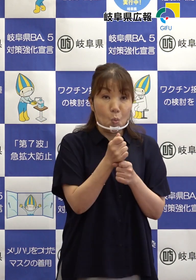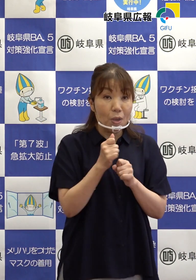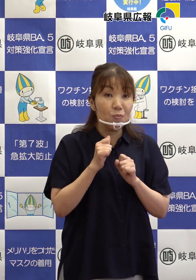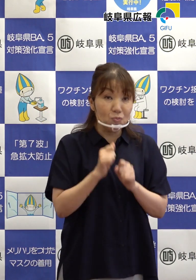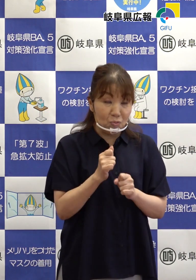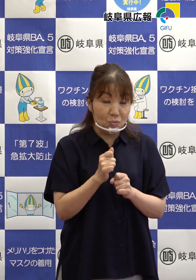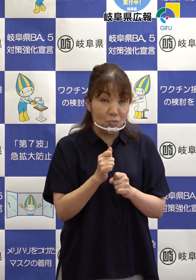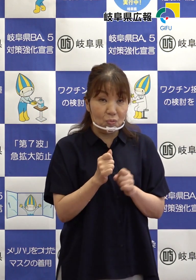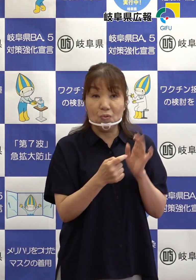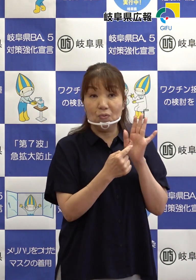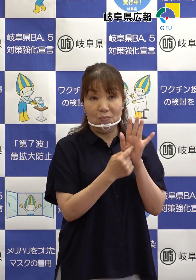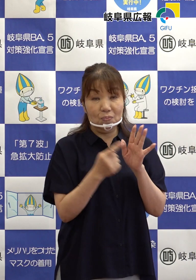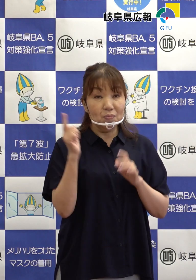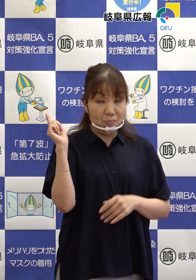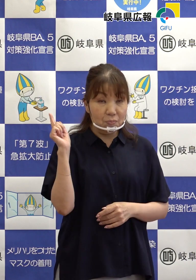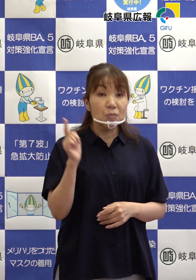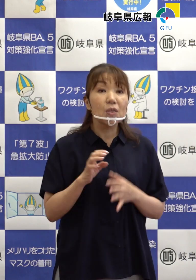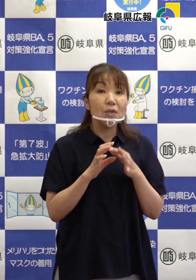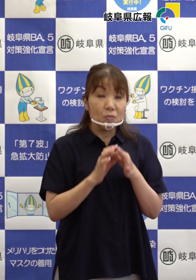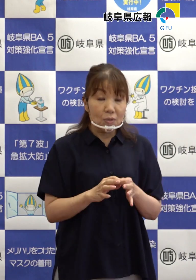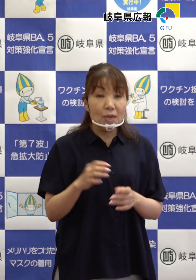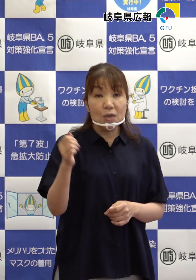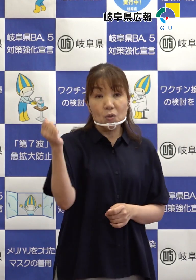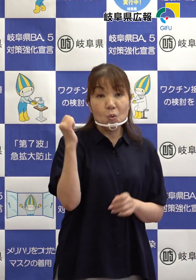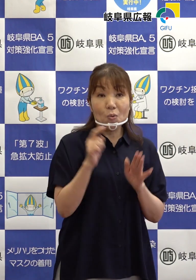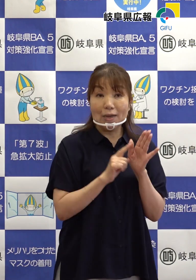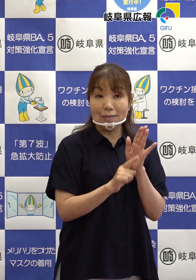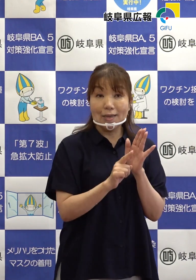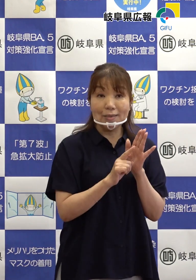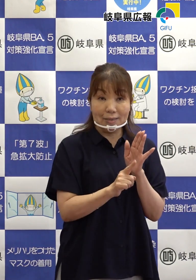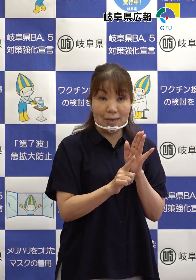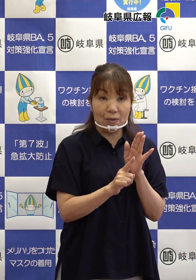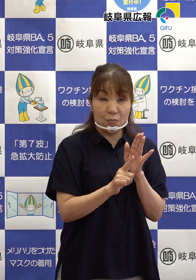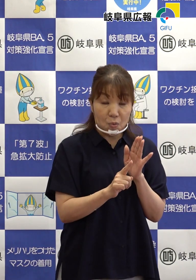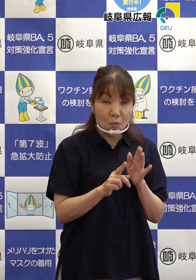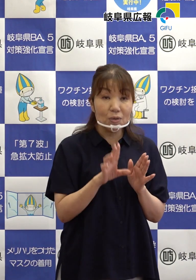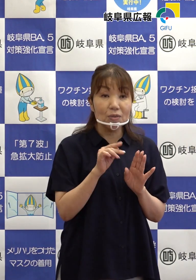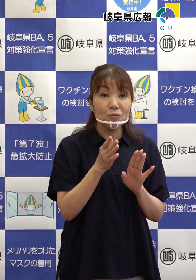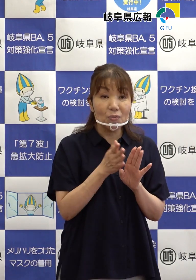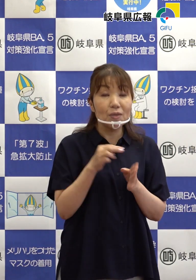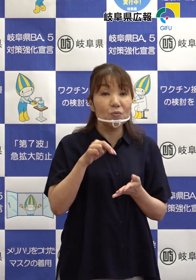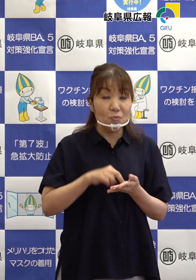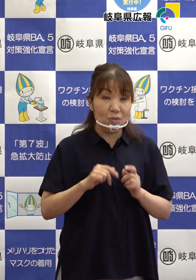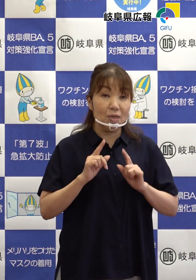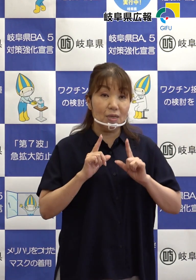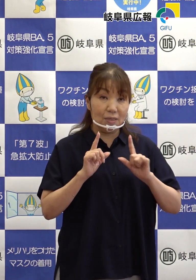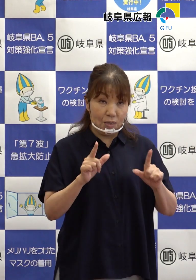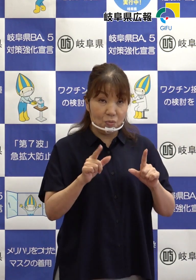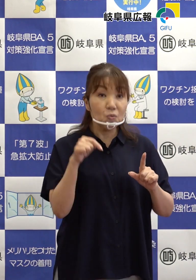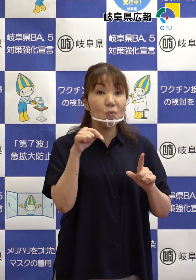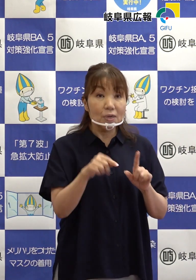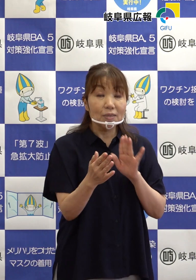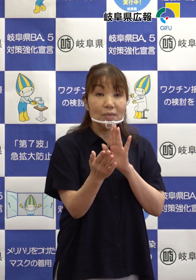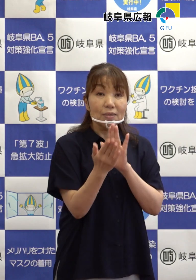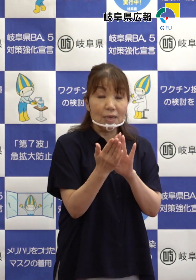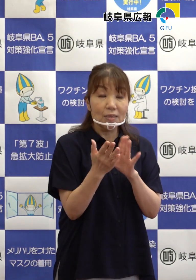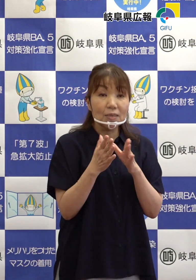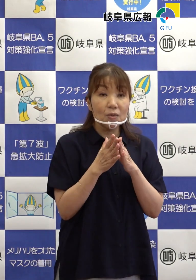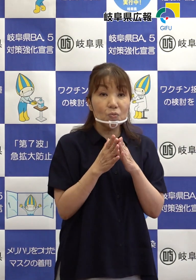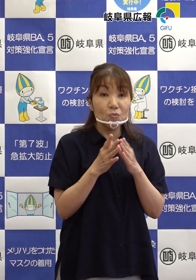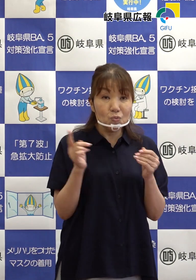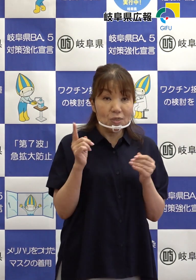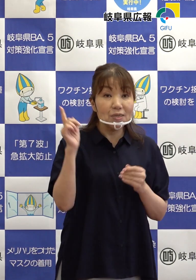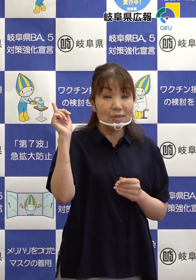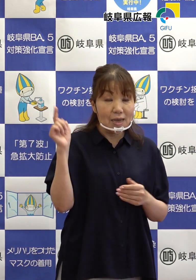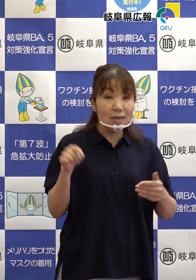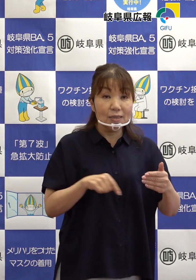いうことで対策強化宣言というものを自治体が出すとでこれに対して国が内容的に